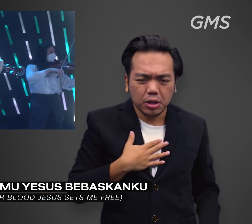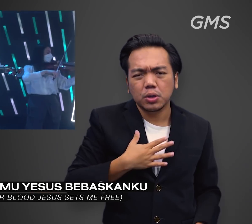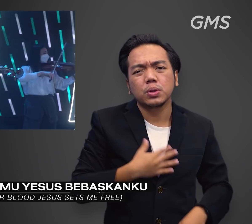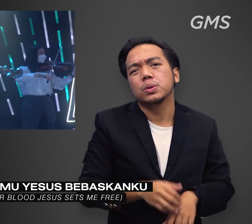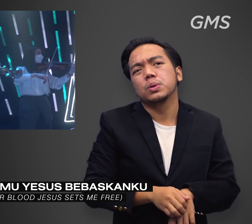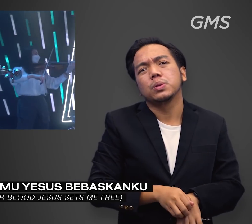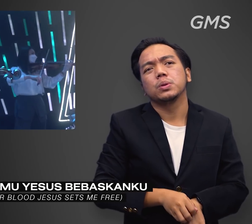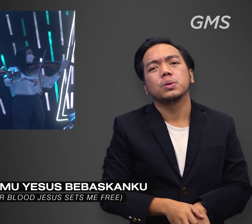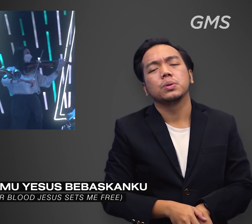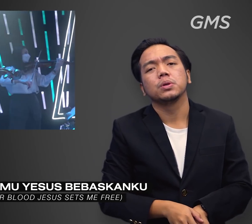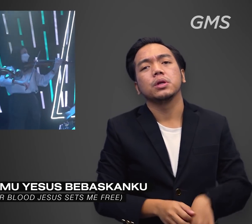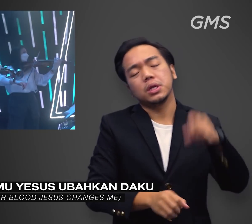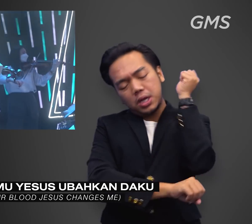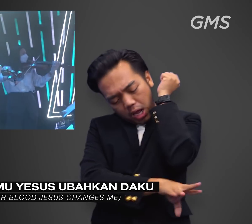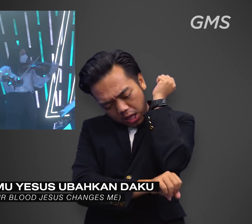bebaskanku.